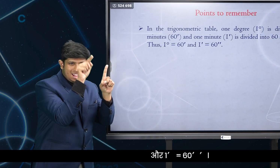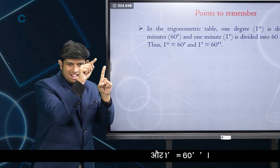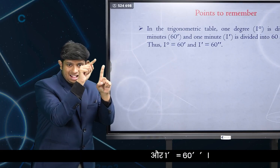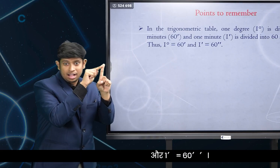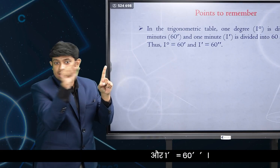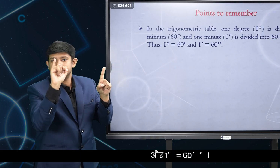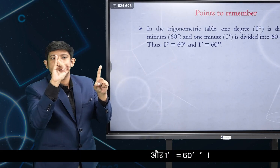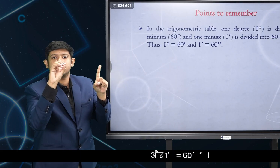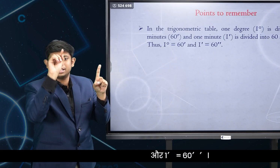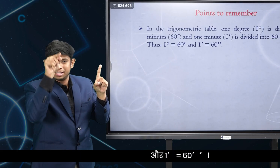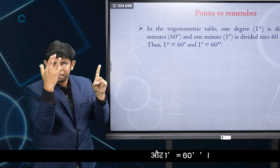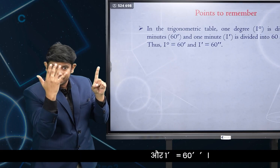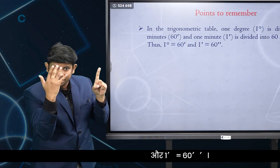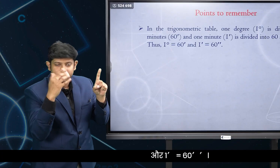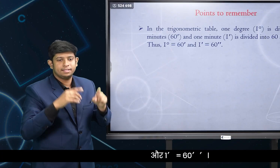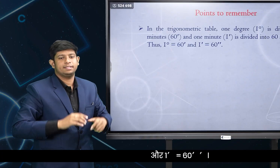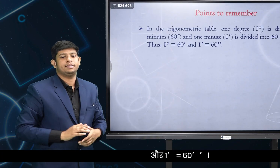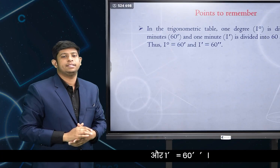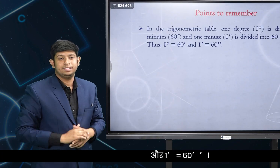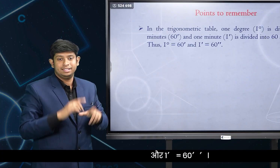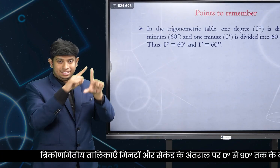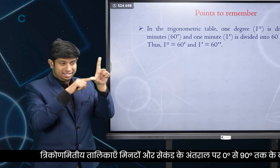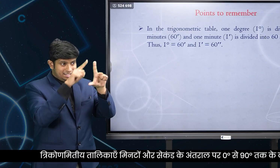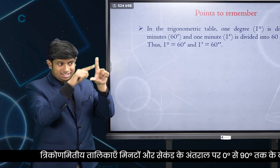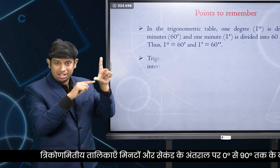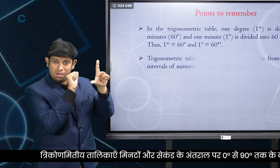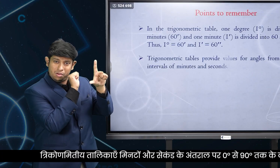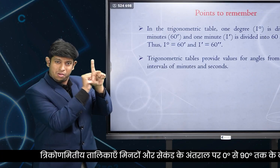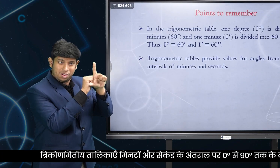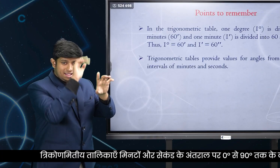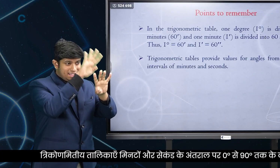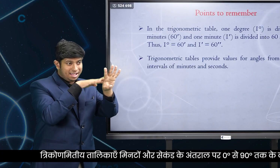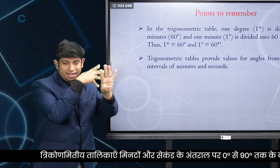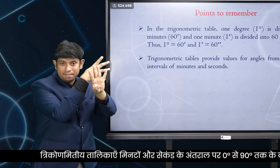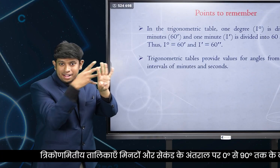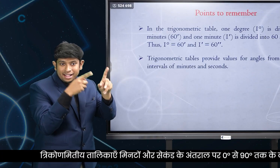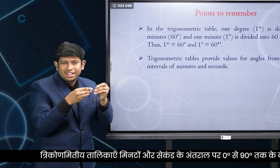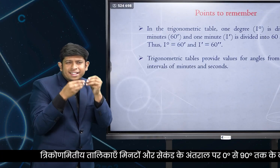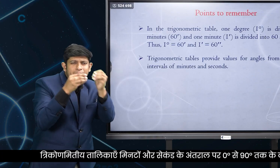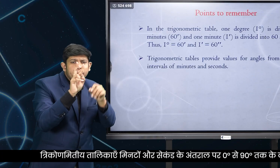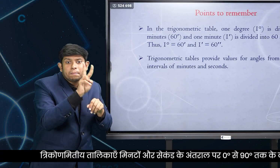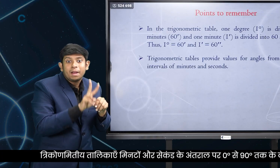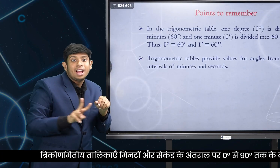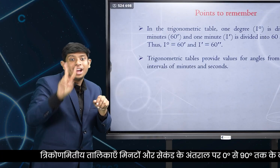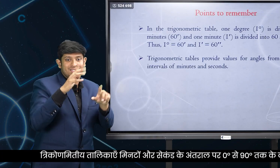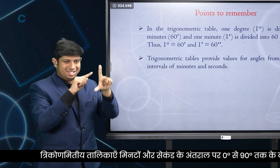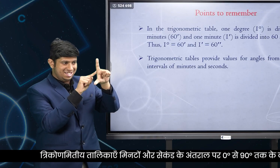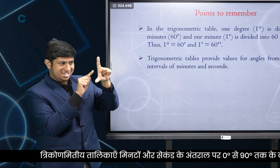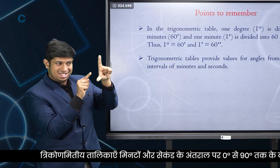और 1 मिनट इज इक्वल 60 सेकंड. त्रिकोणमितीय तालिकाएं मिनटों और सेकंड के अंतरालन पर